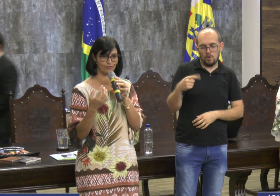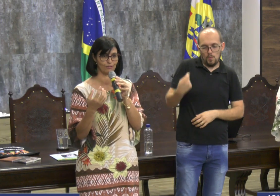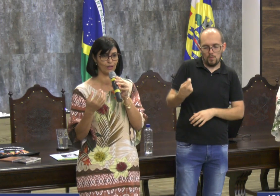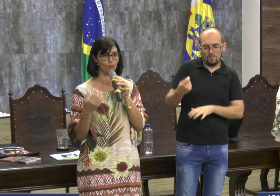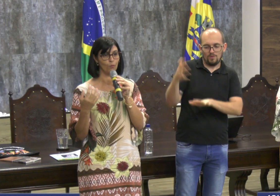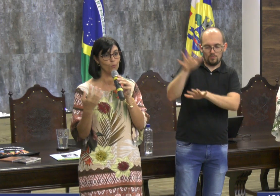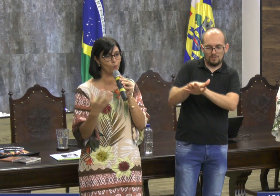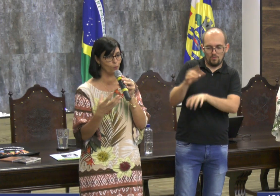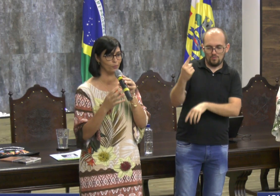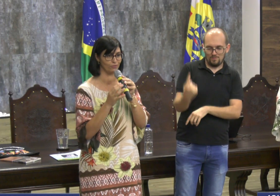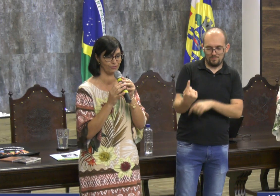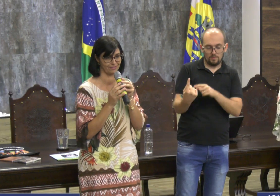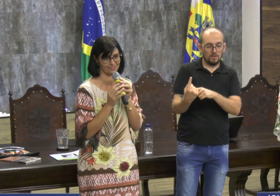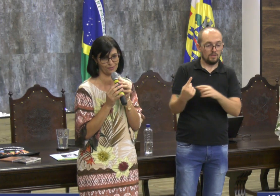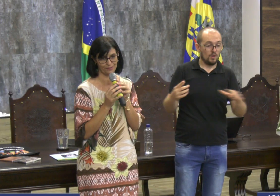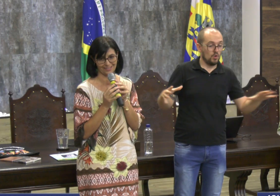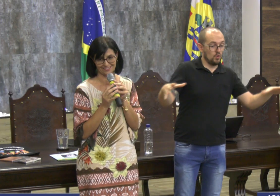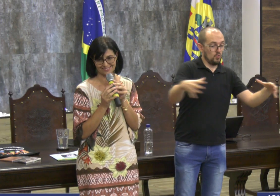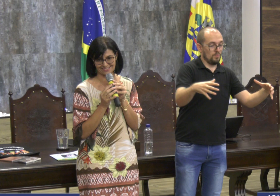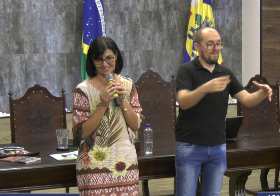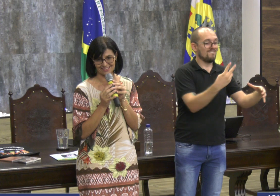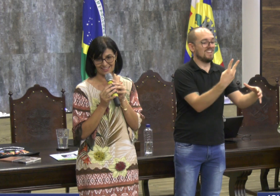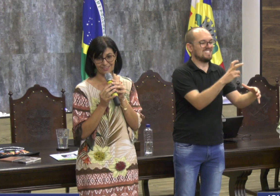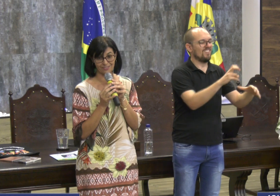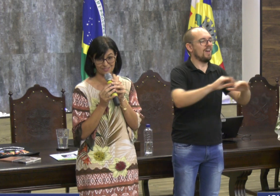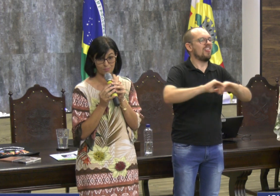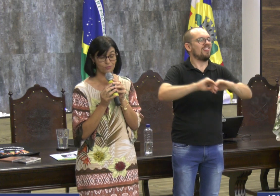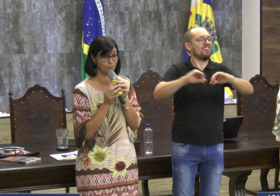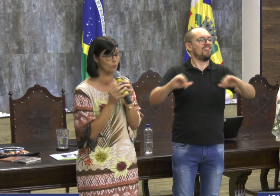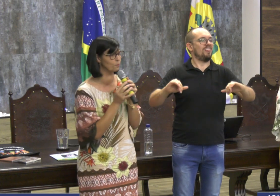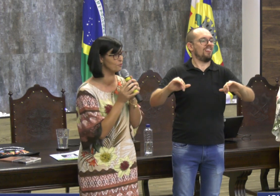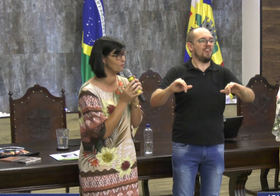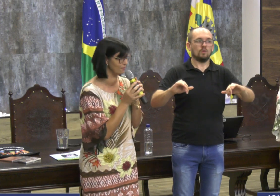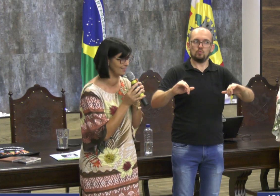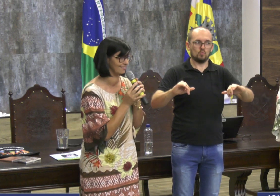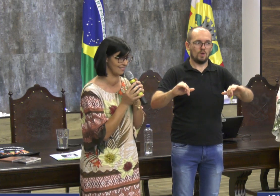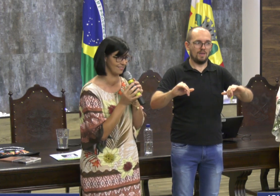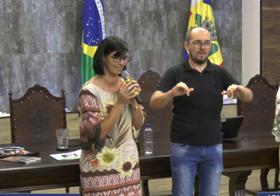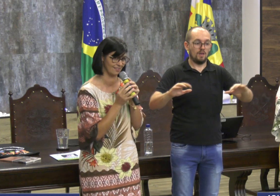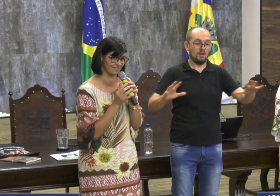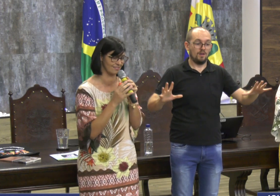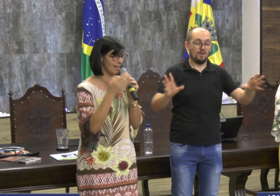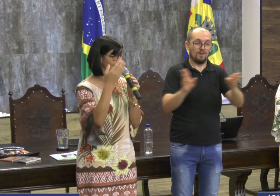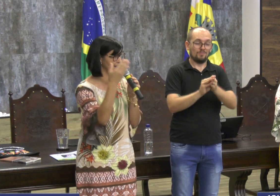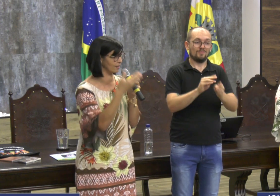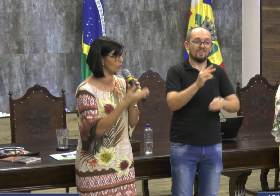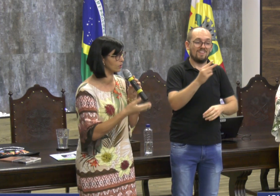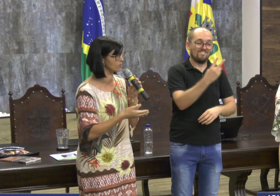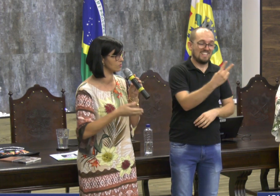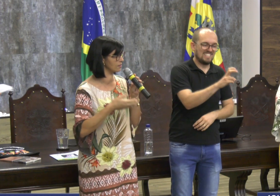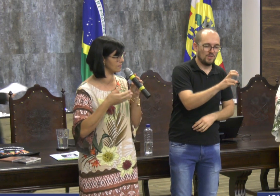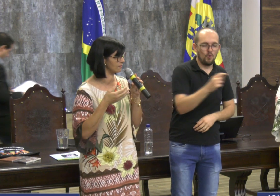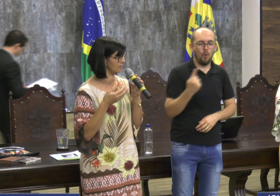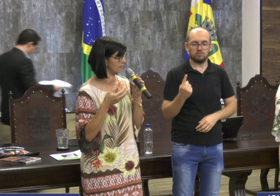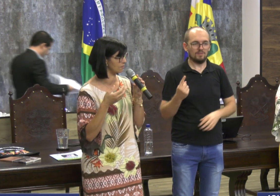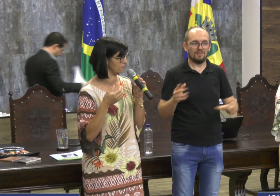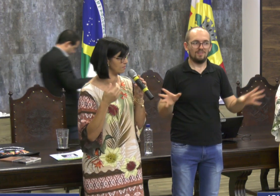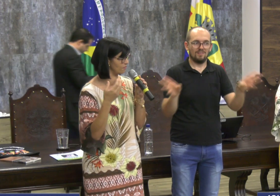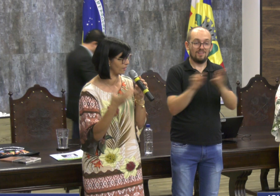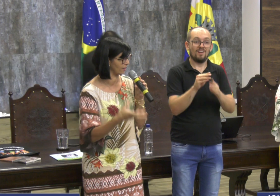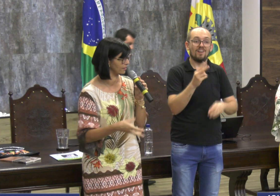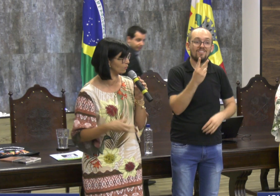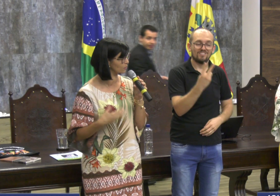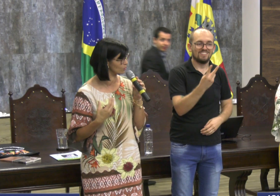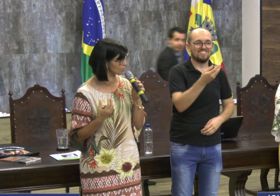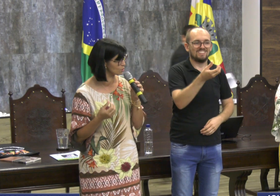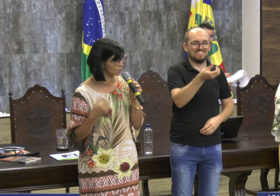a gente tem um grupo de 25 crianças. Nós temos um grupo de 26 crianças, cada uma com a sua necessidade